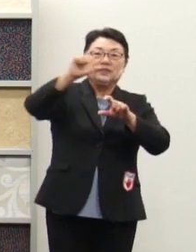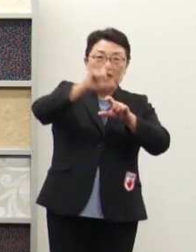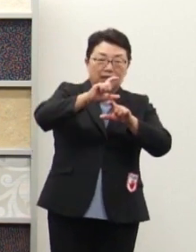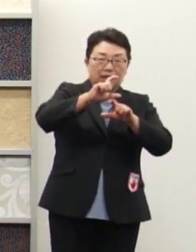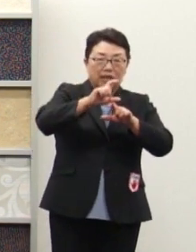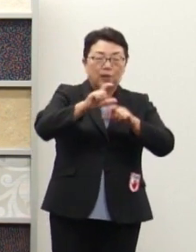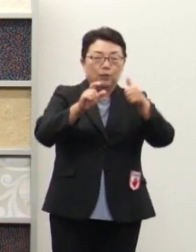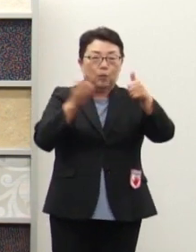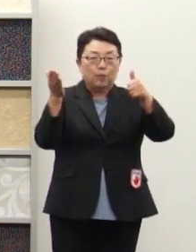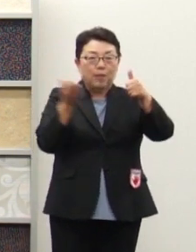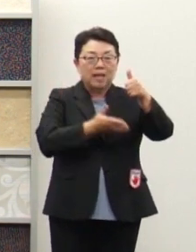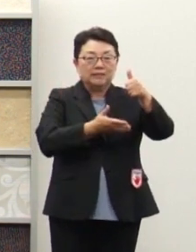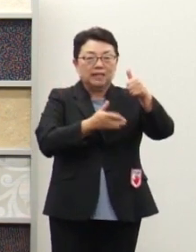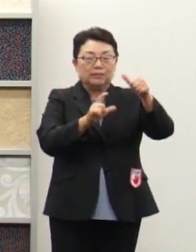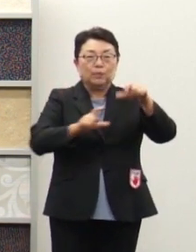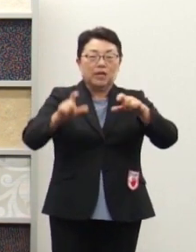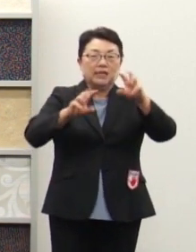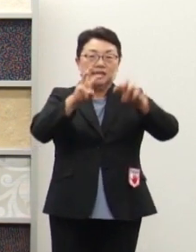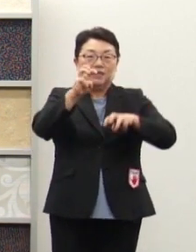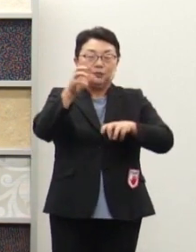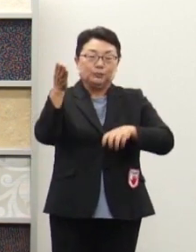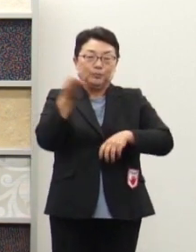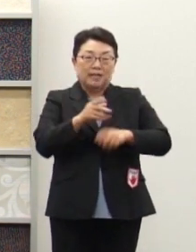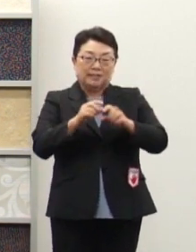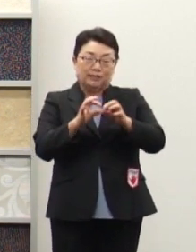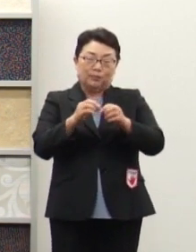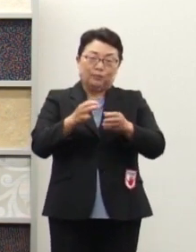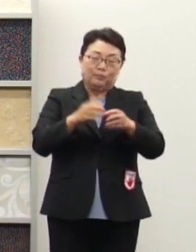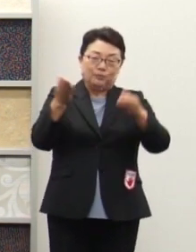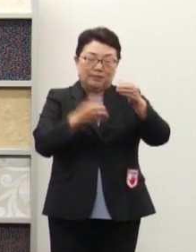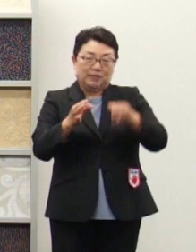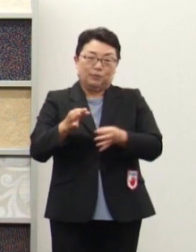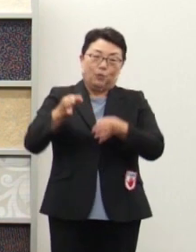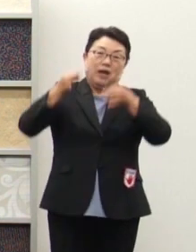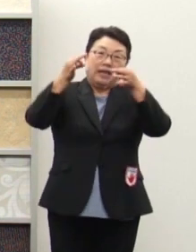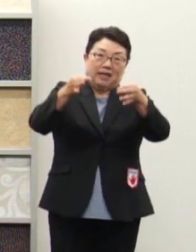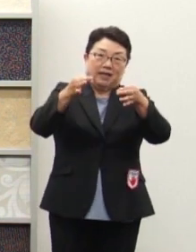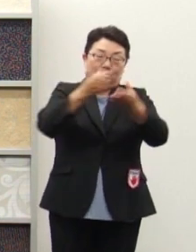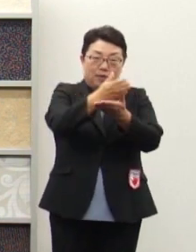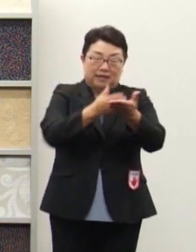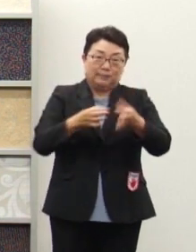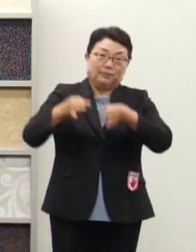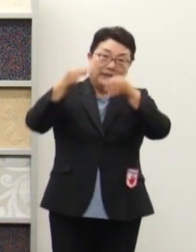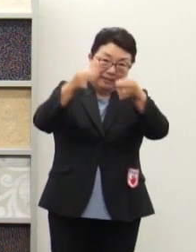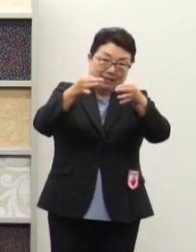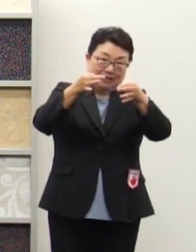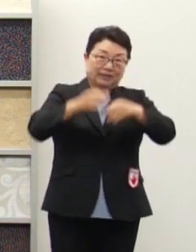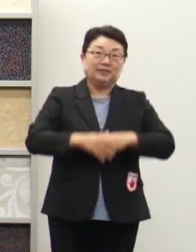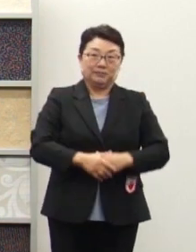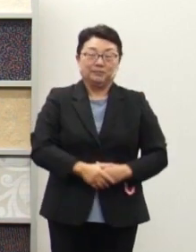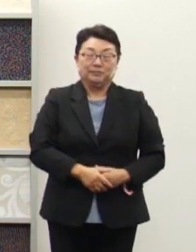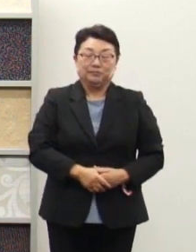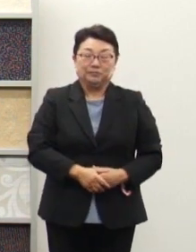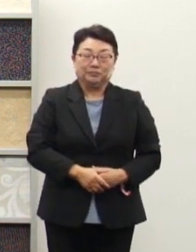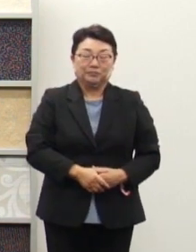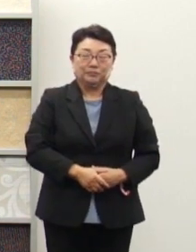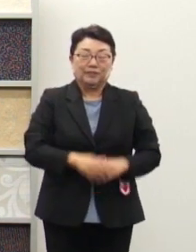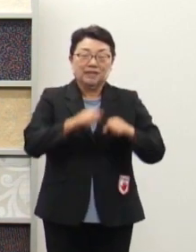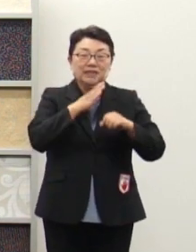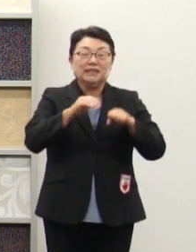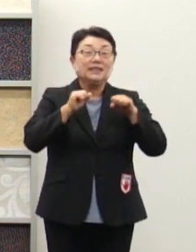の 5% から 30% に引き上げて実施をすることといたします。